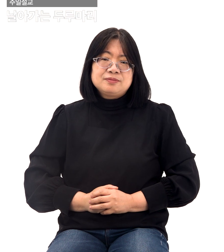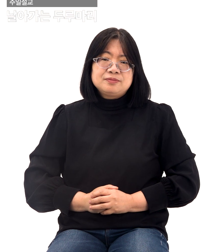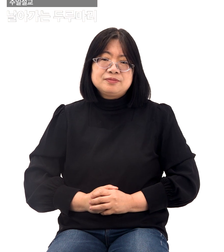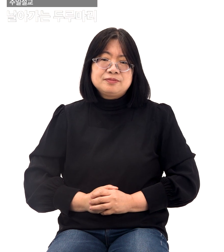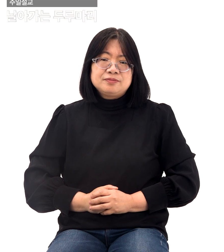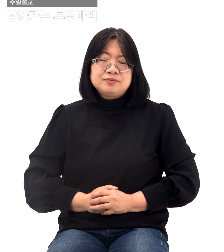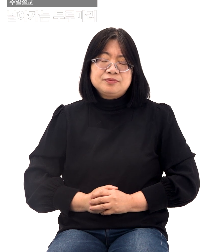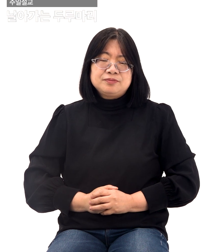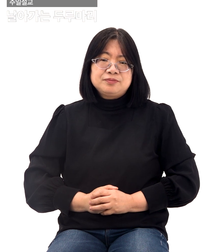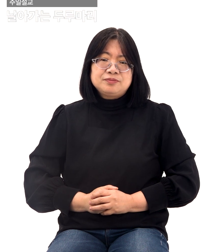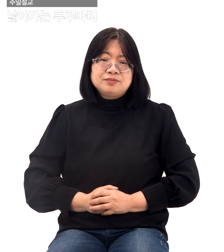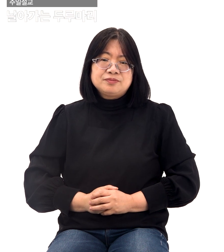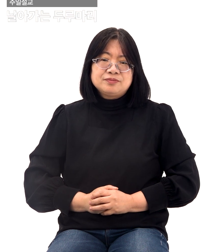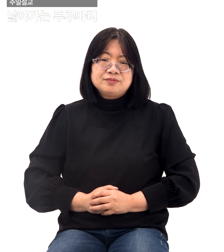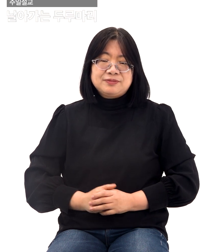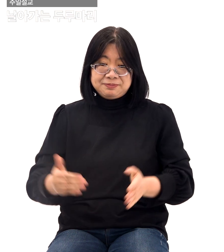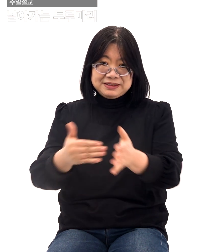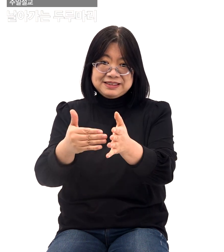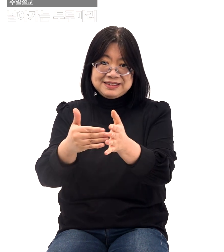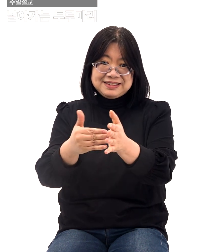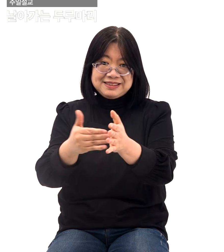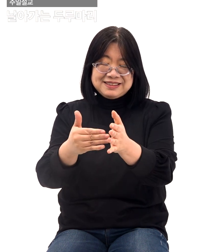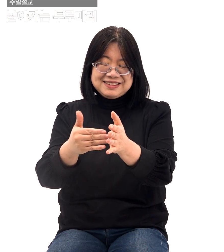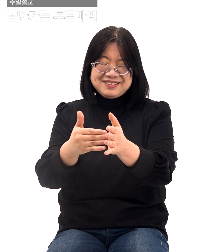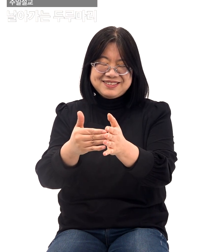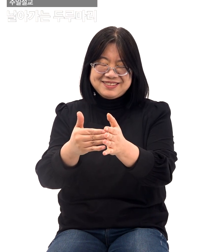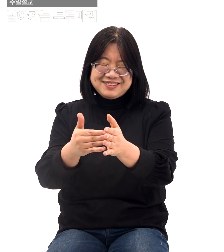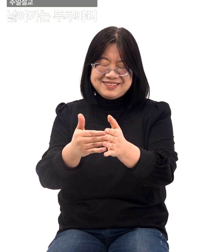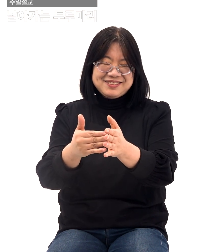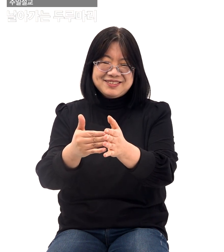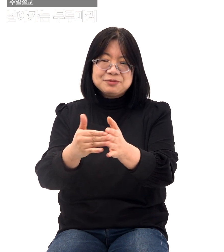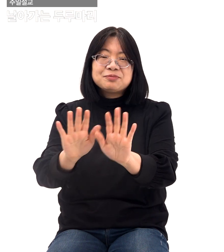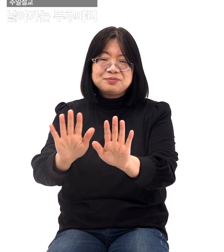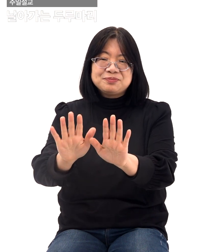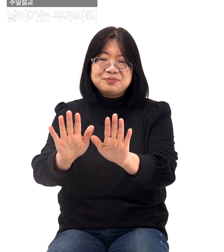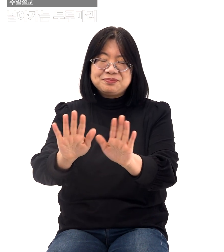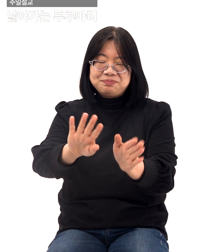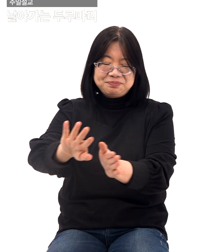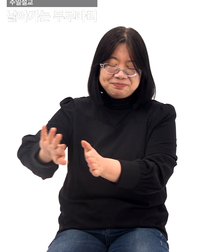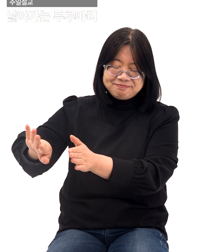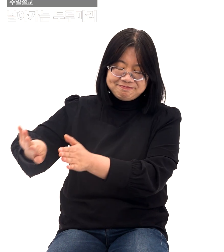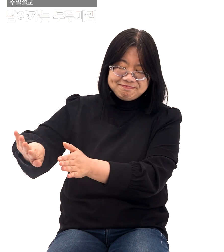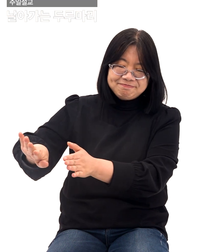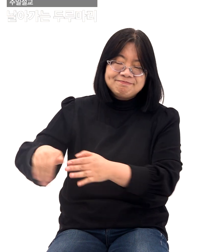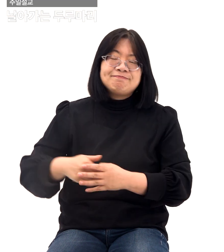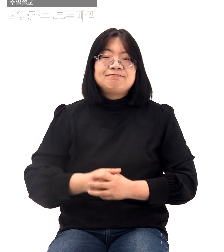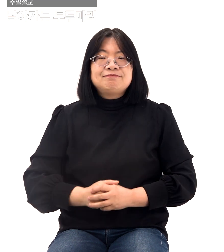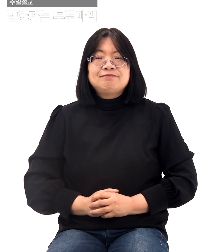여기까지 더 나가면 또 위험해지니까